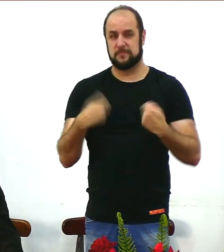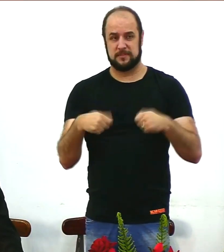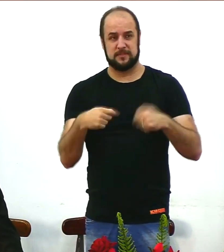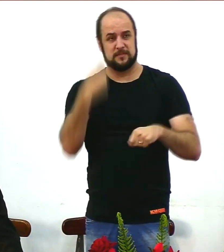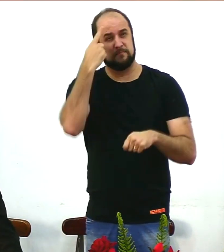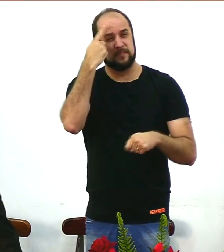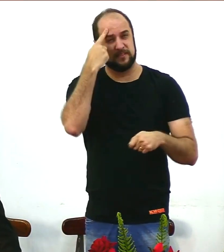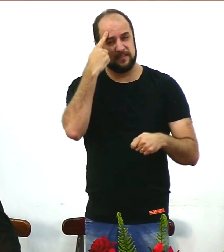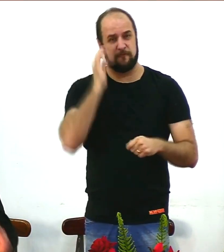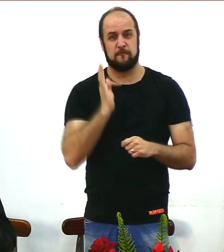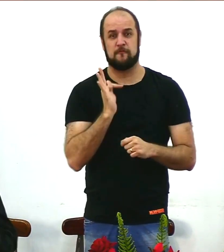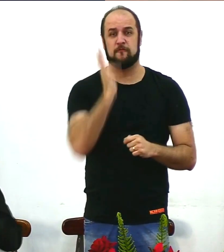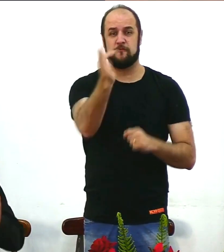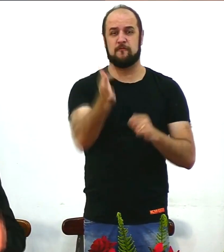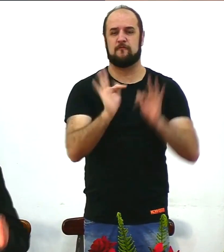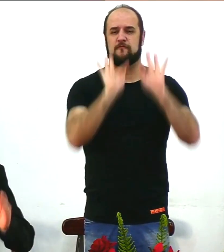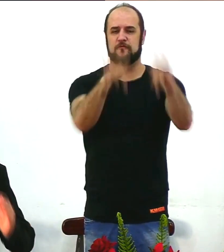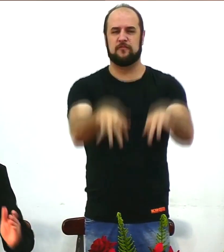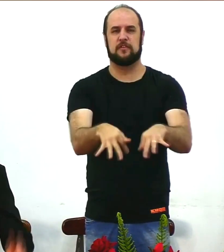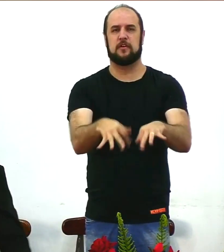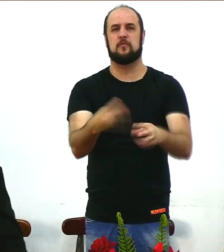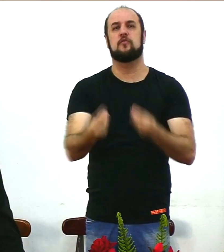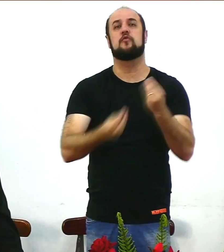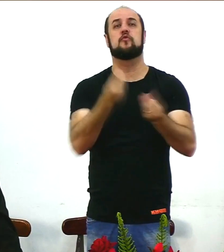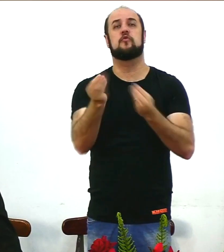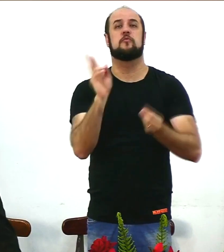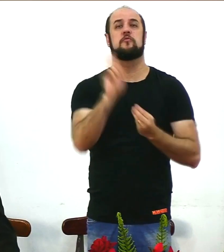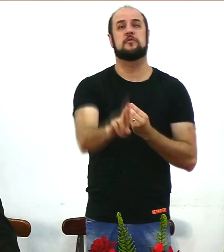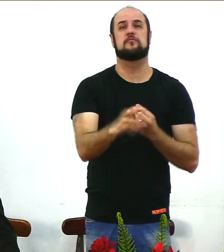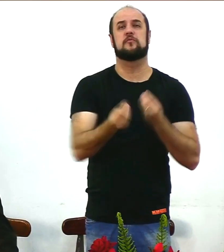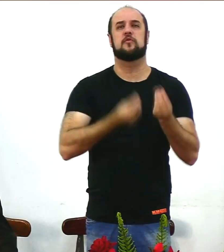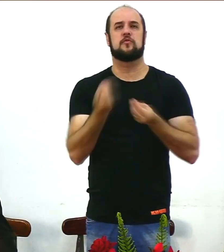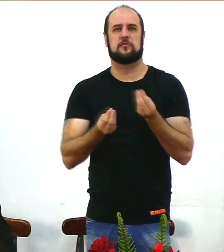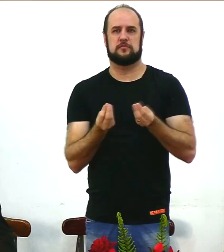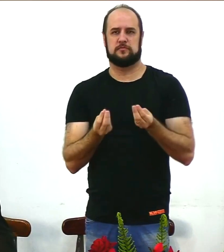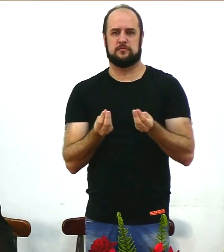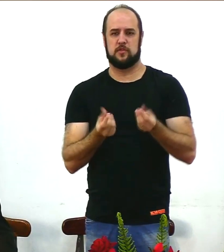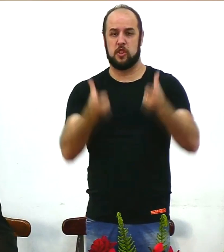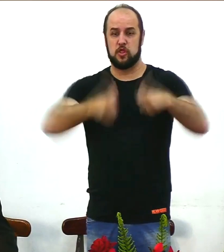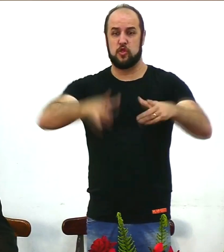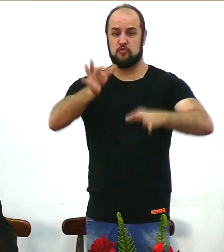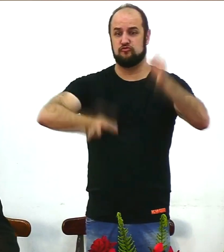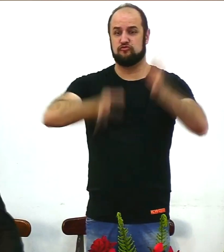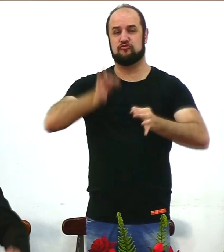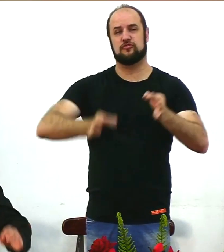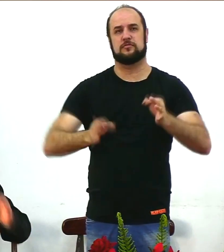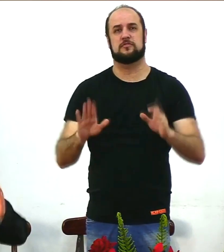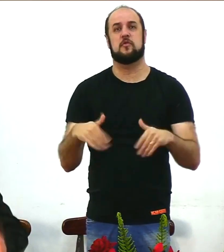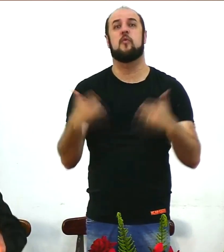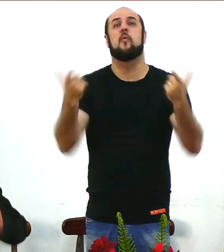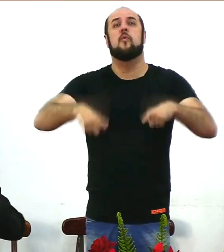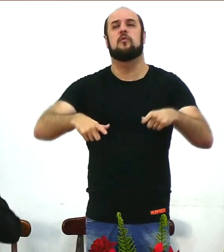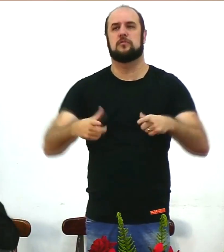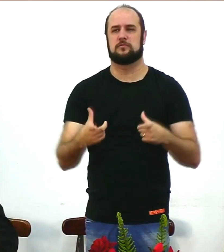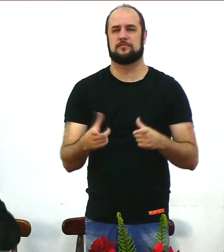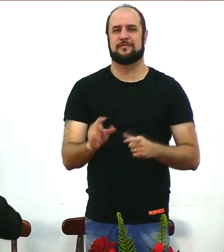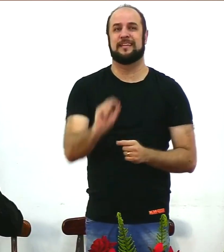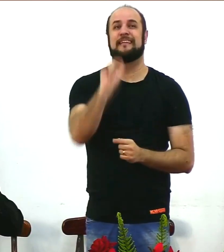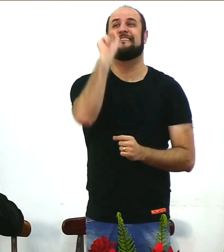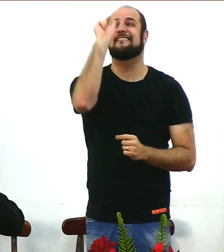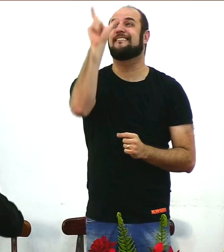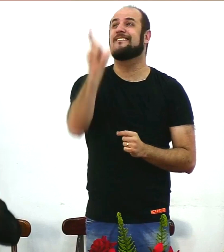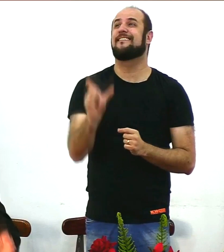vivem os exilados? Lembrando da sua lealdade, certamente. Talvez reavaliando a